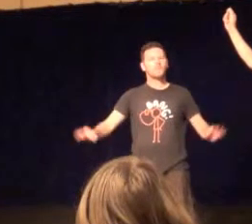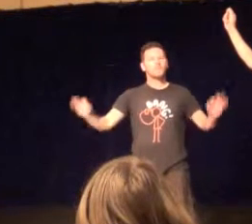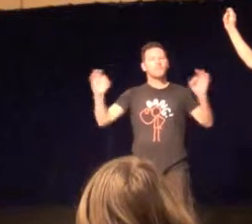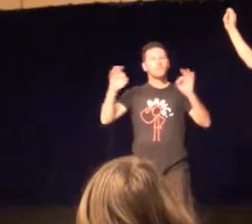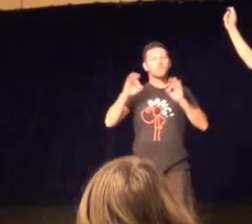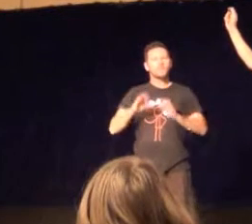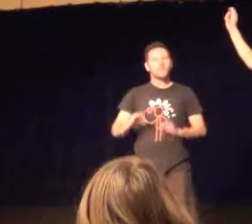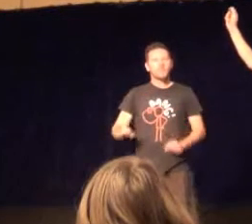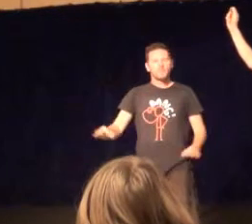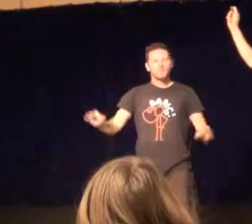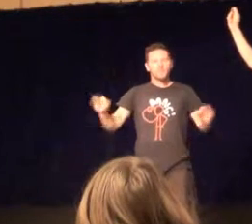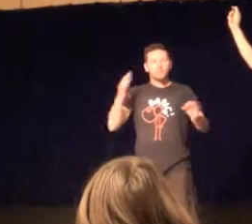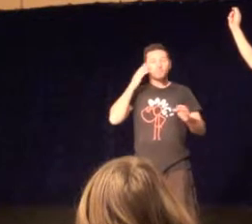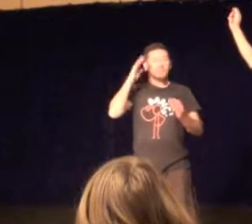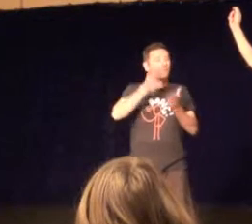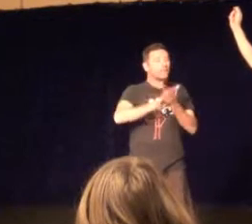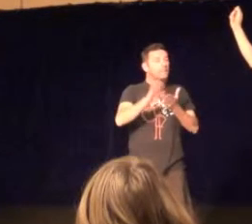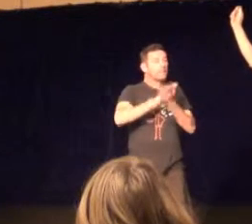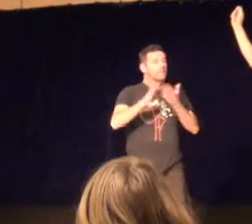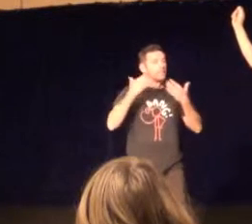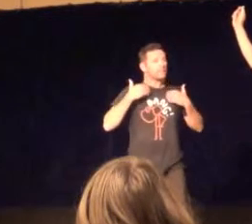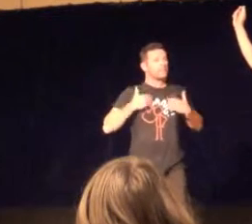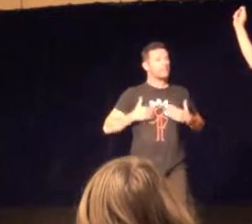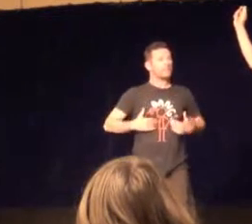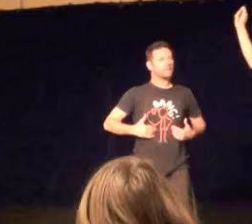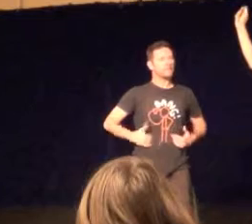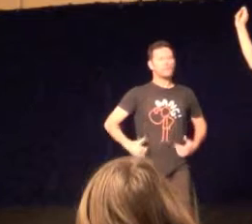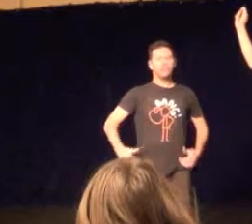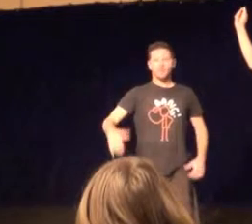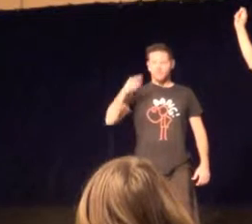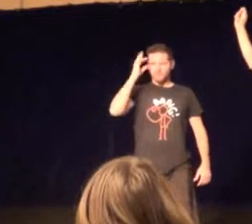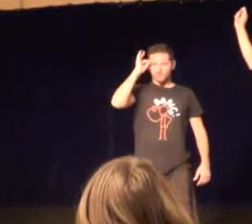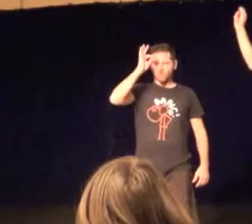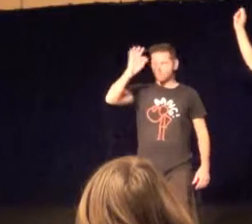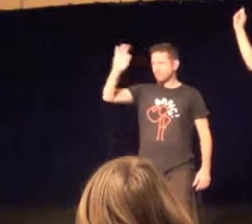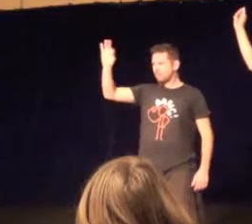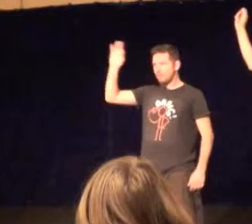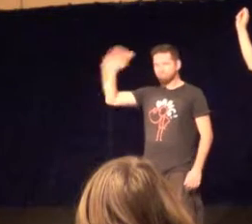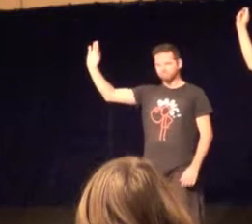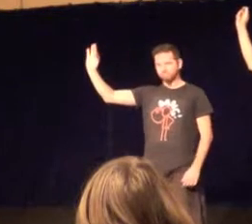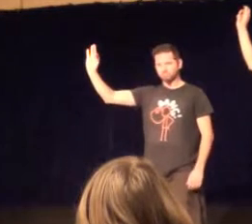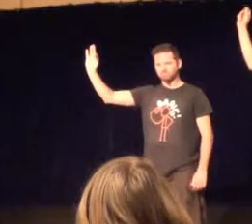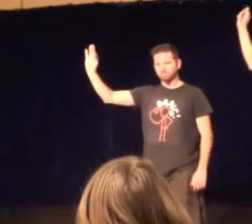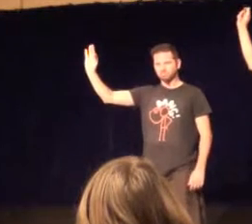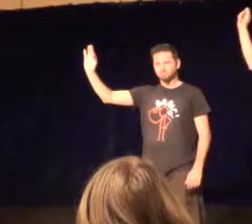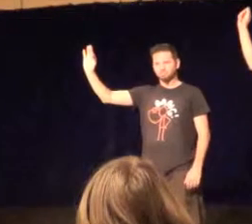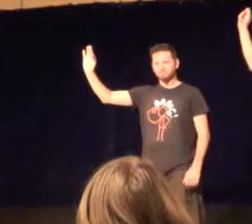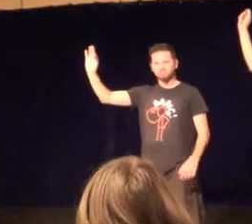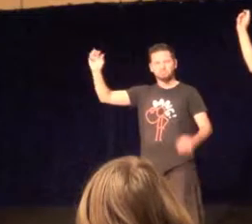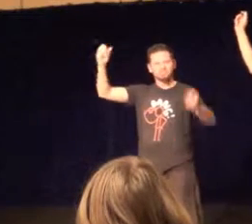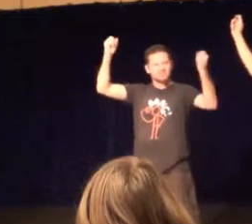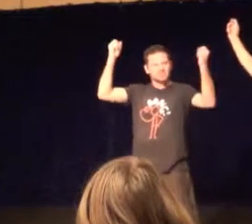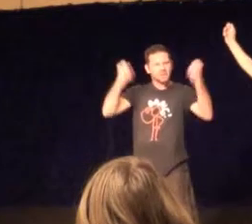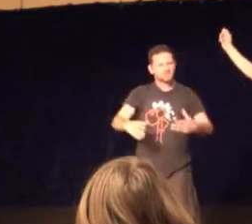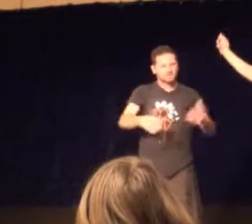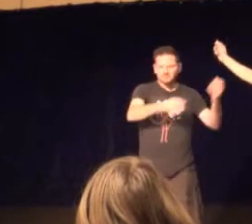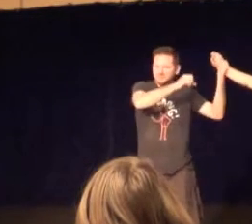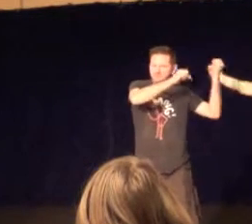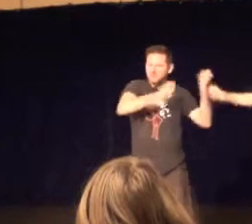Surtout quand je ne suis pas là. Quoi qu'il arrive, même les nuits sans lune,